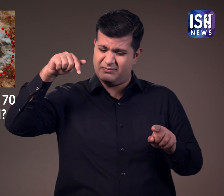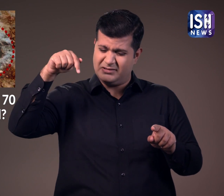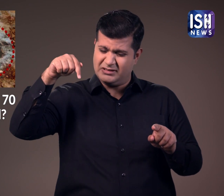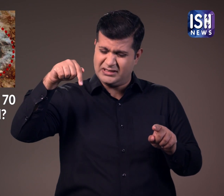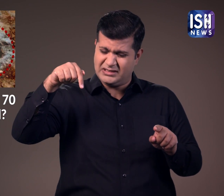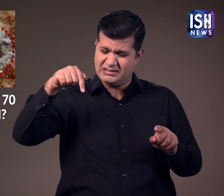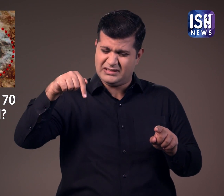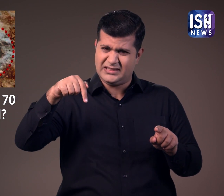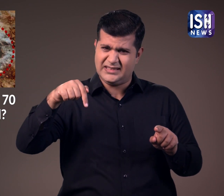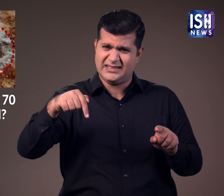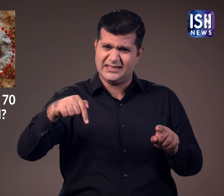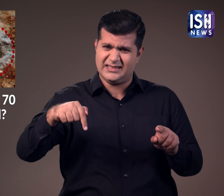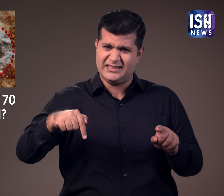समांतर गड़ा खोता